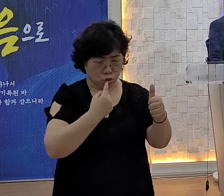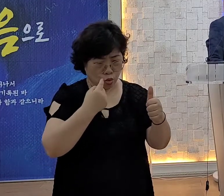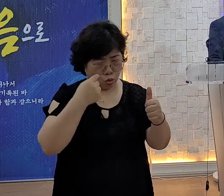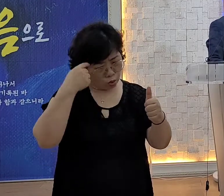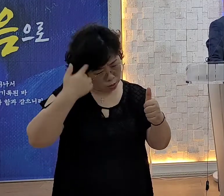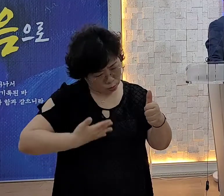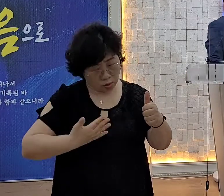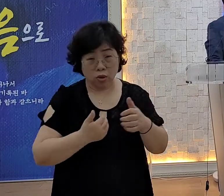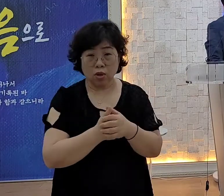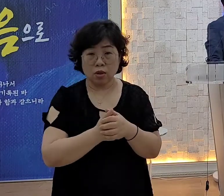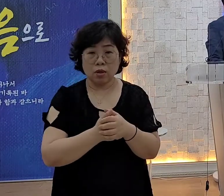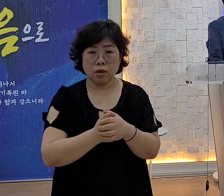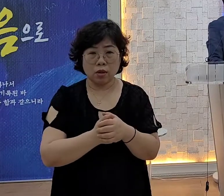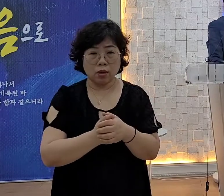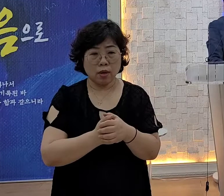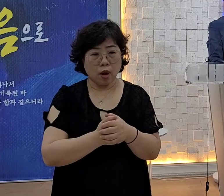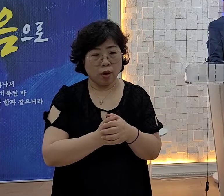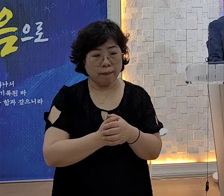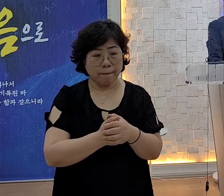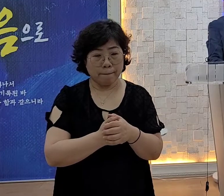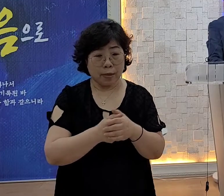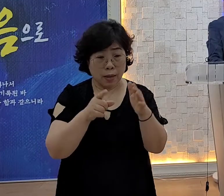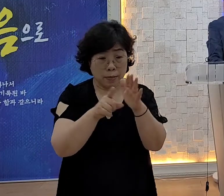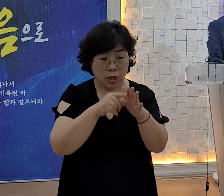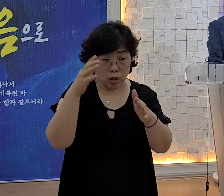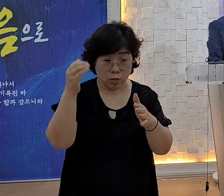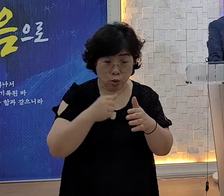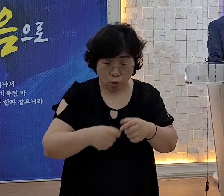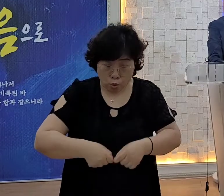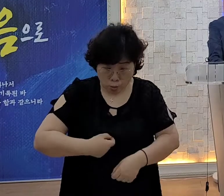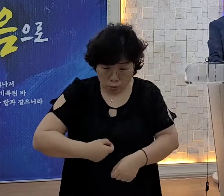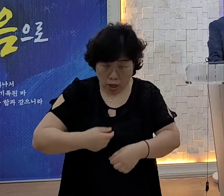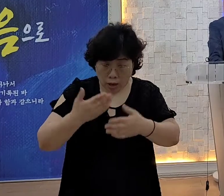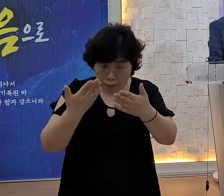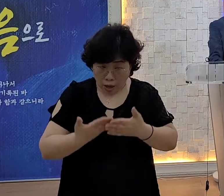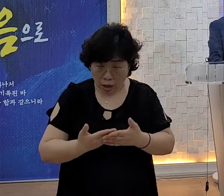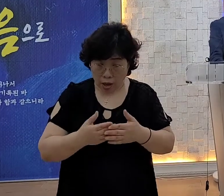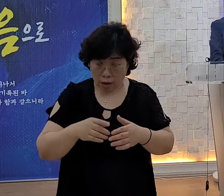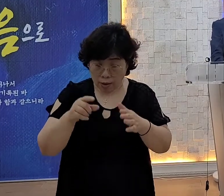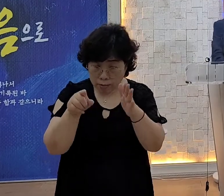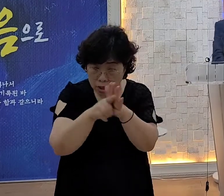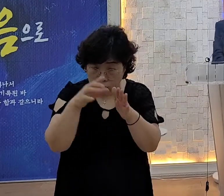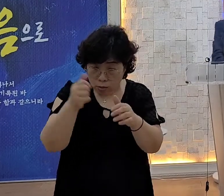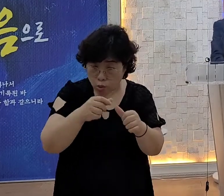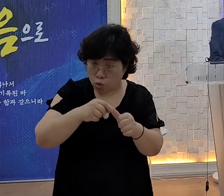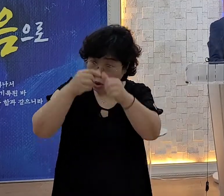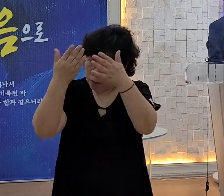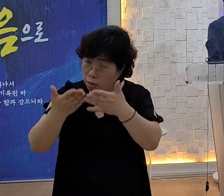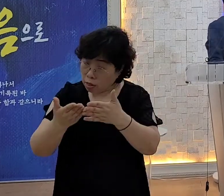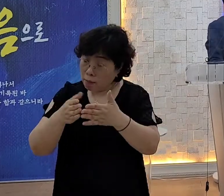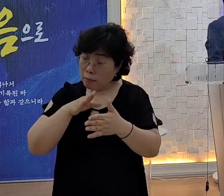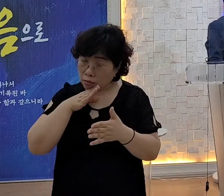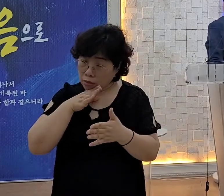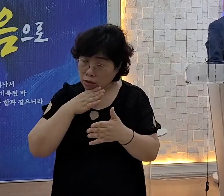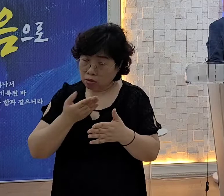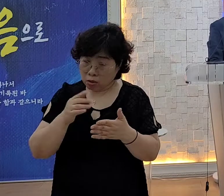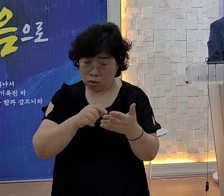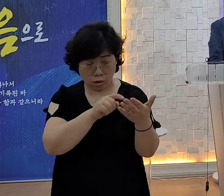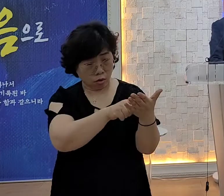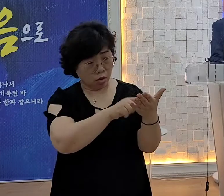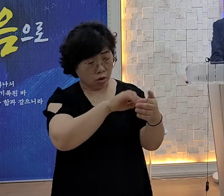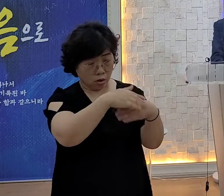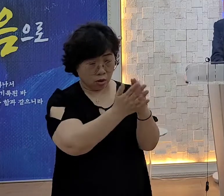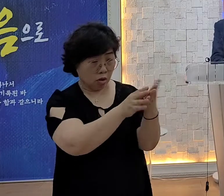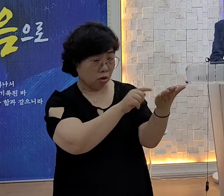제목이요. 그러니까 지금까지 이신칭에 대해서 믿음으로 어렵다함을 받는다. 믿음으로 구원받는다. 그럼 성경이 뭐라고